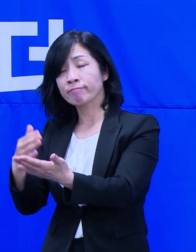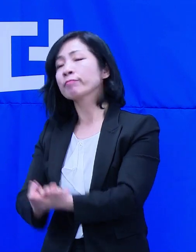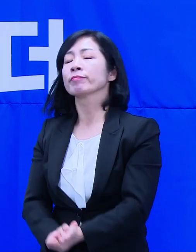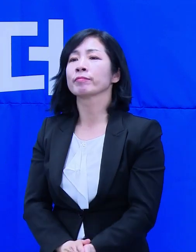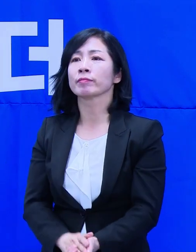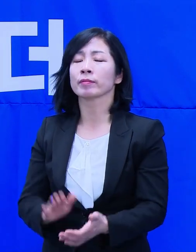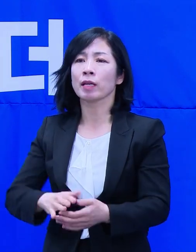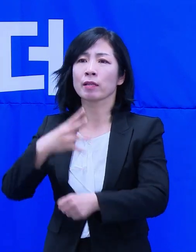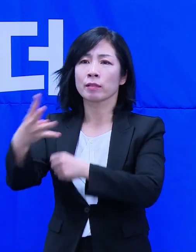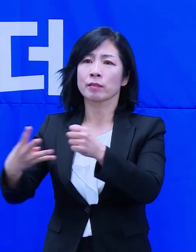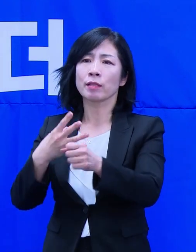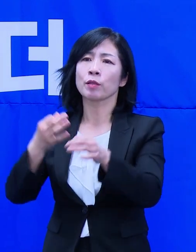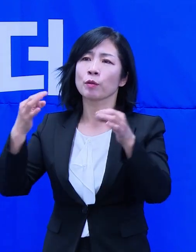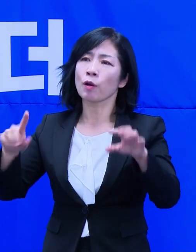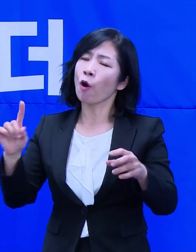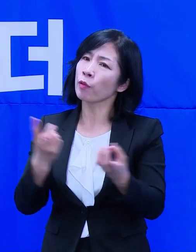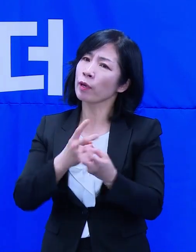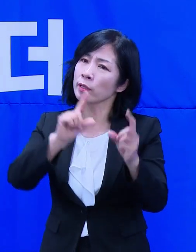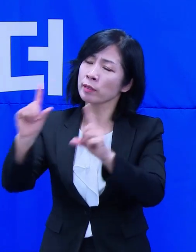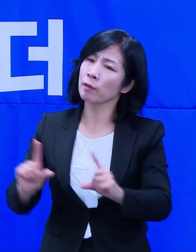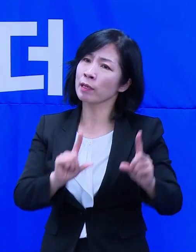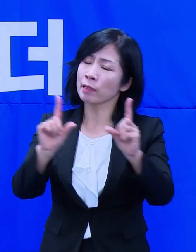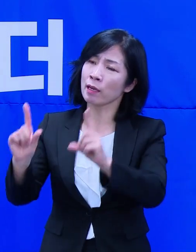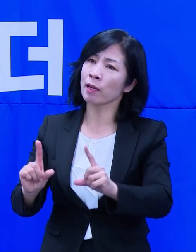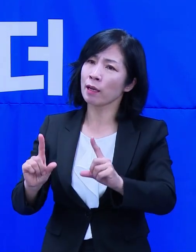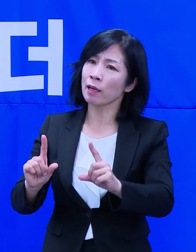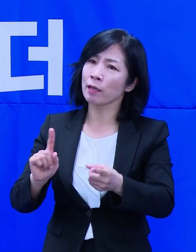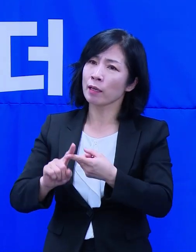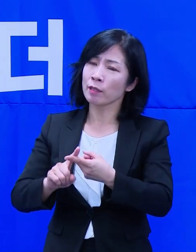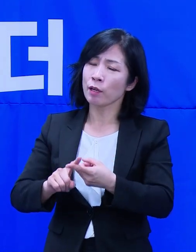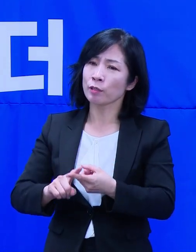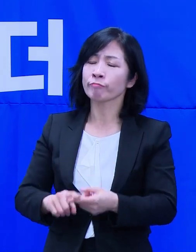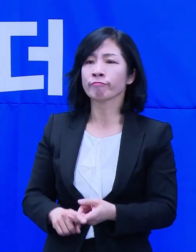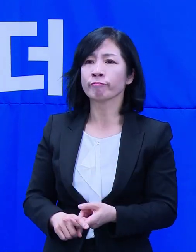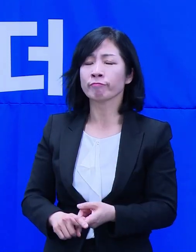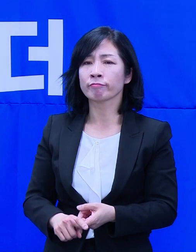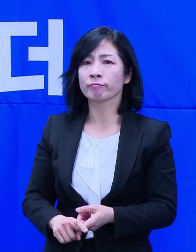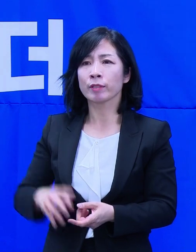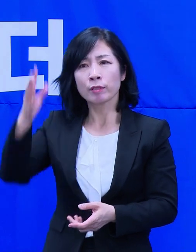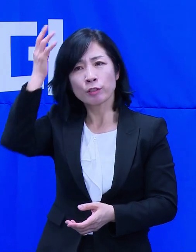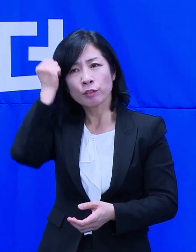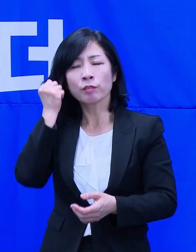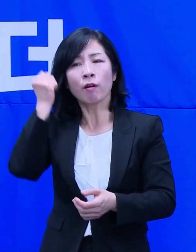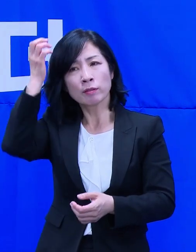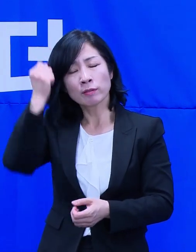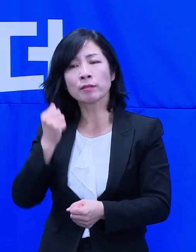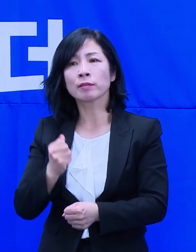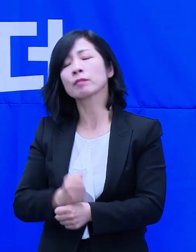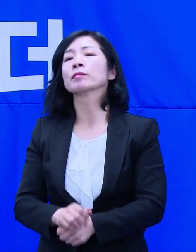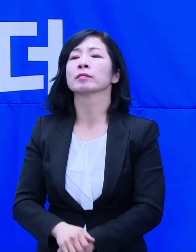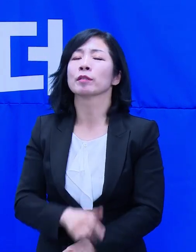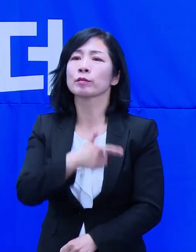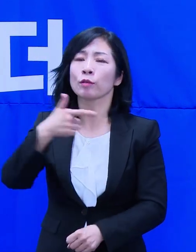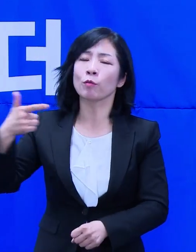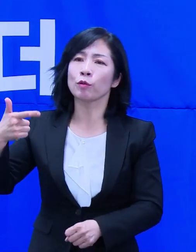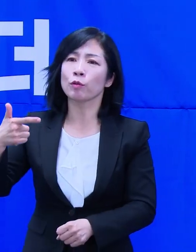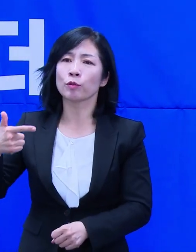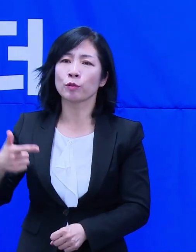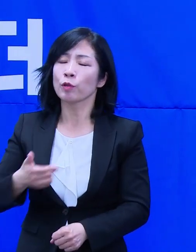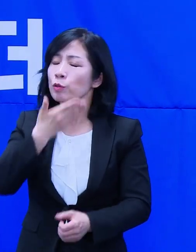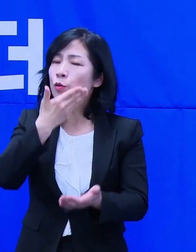제가 4년 동안 어떻게 지내왔나 하는 것들을, 예, 그 순간순간을 이렇게 기억을 복기할 수 있어서 너무나